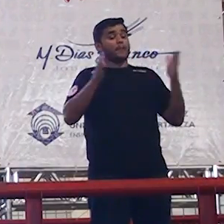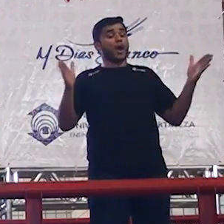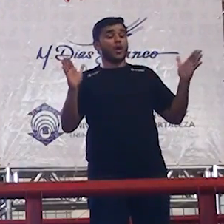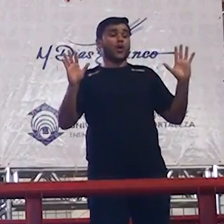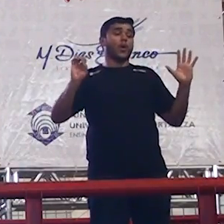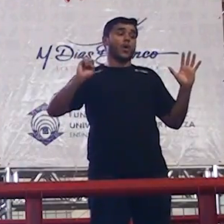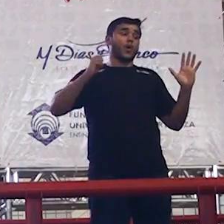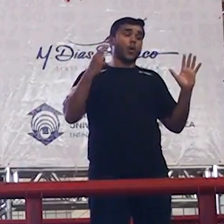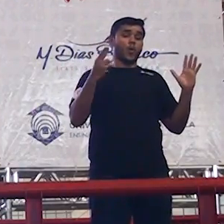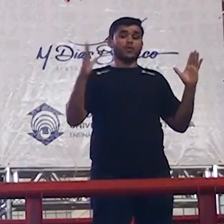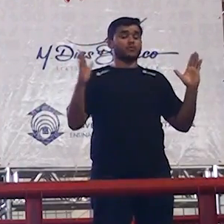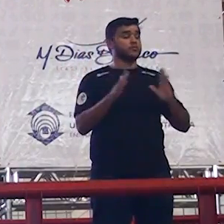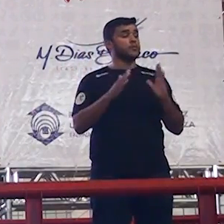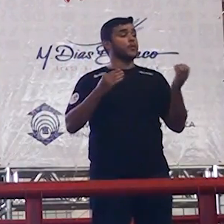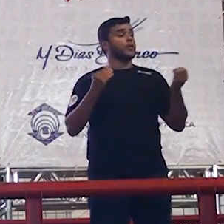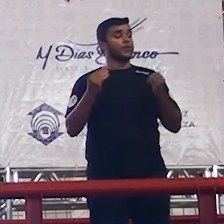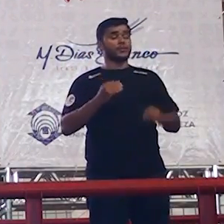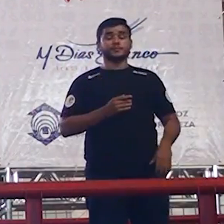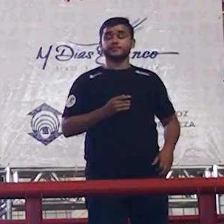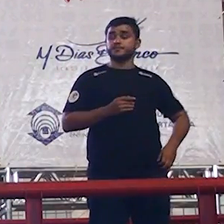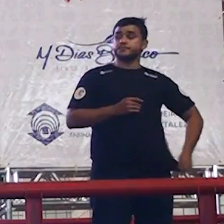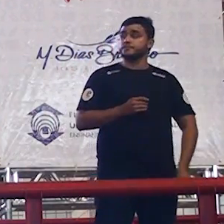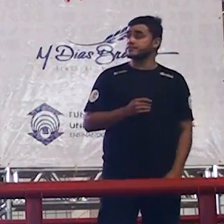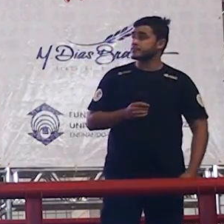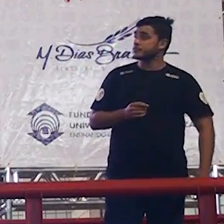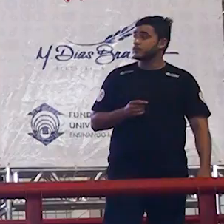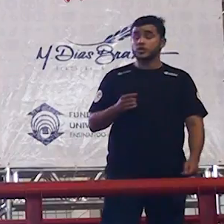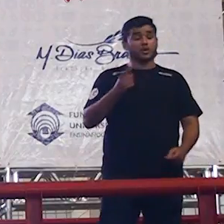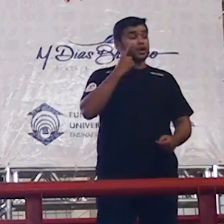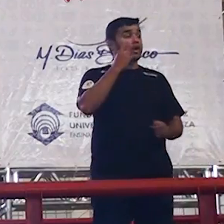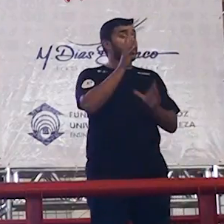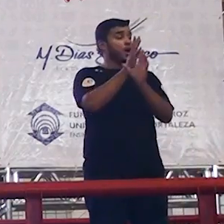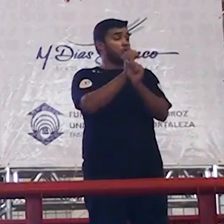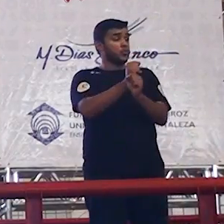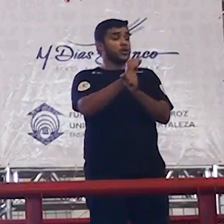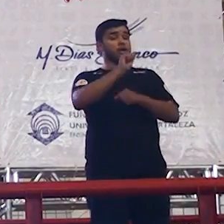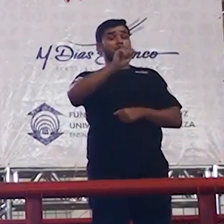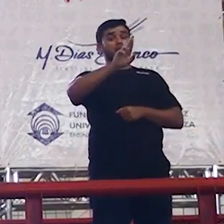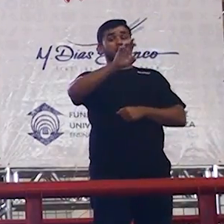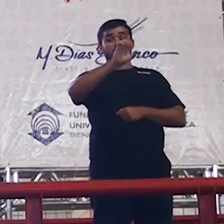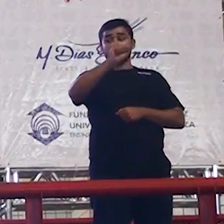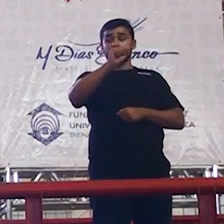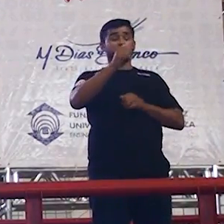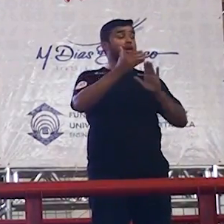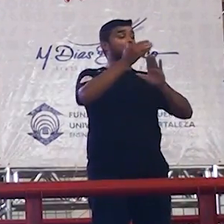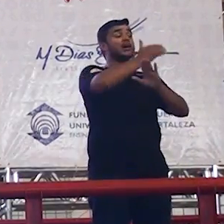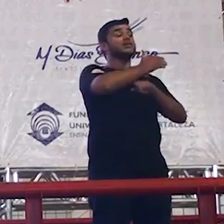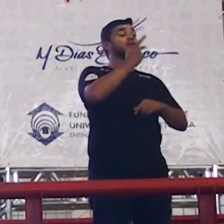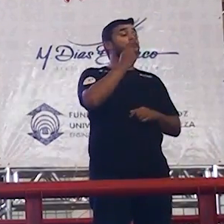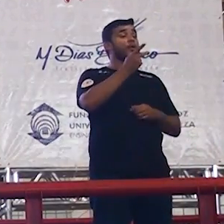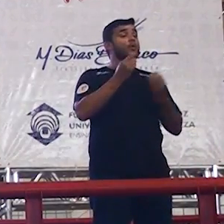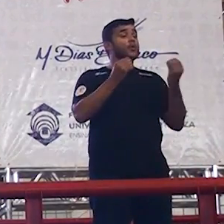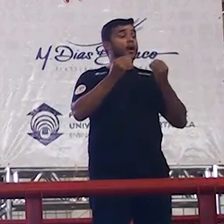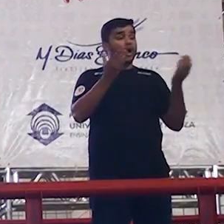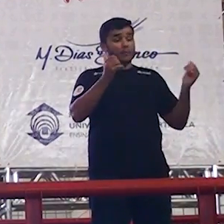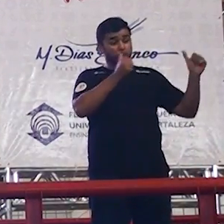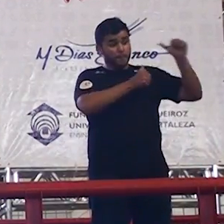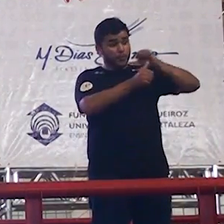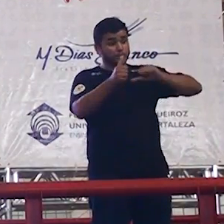diminuição. Então, o que é que nós vamos fazer? Vamos calcular qual era a área antes e comparar com a